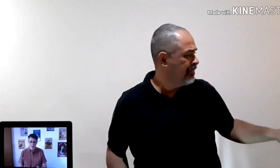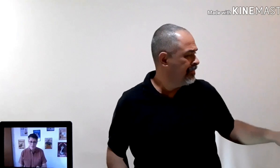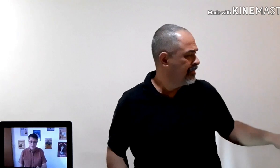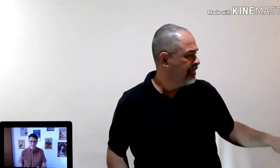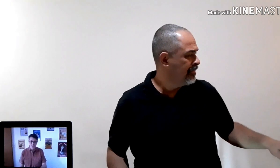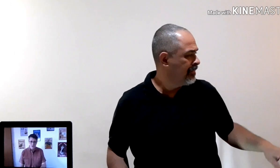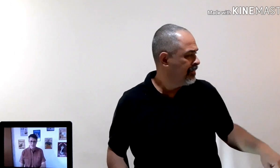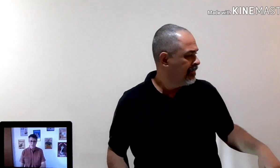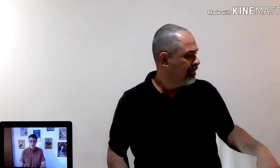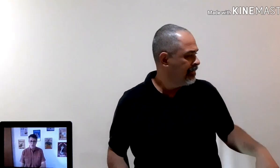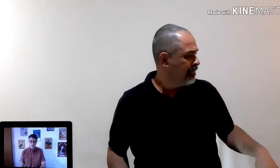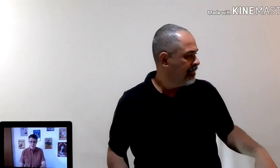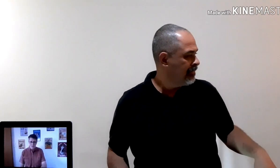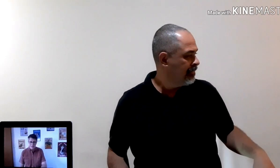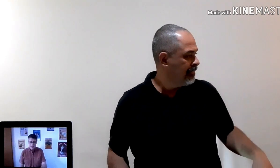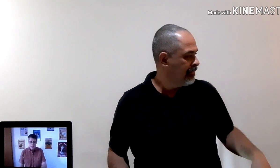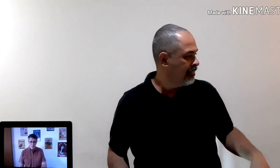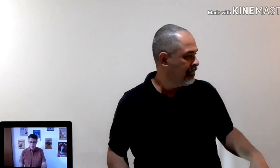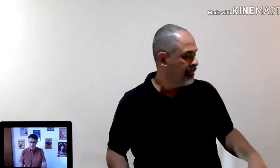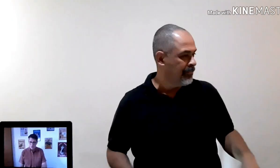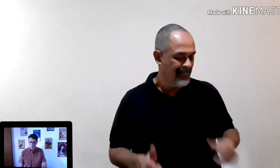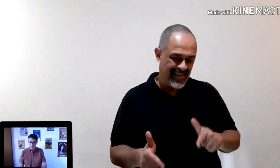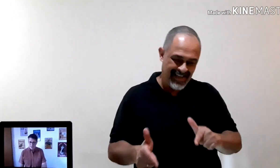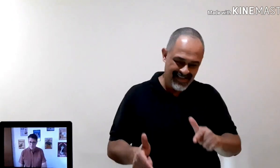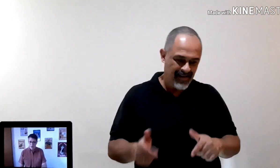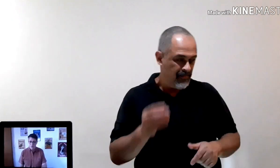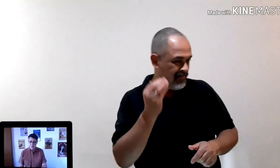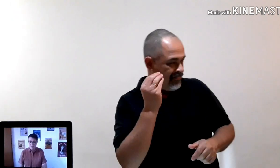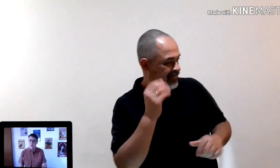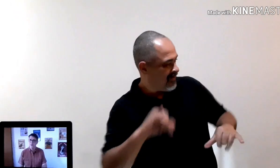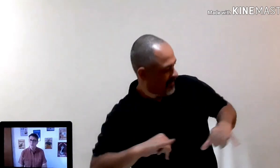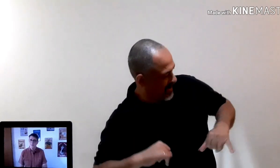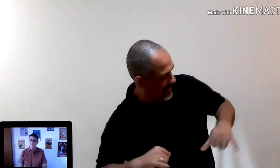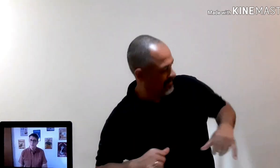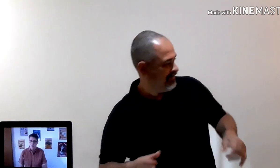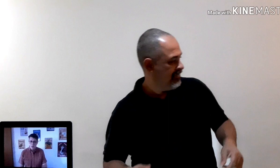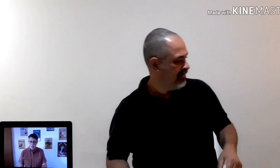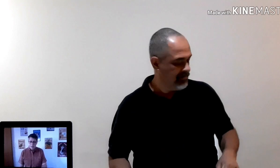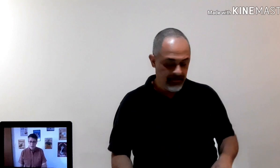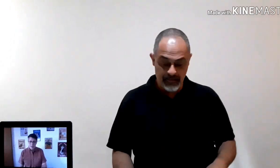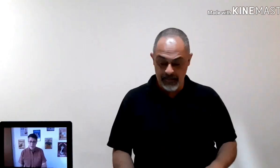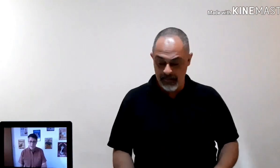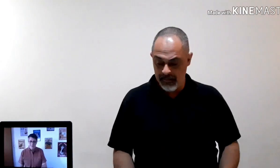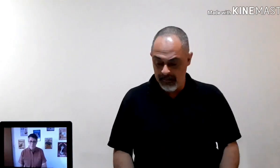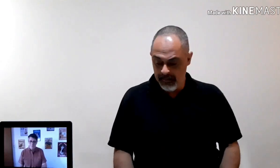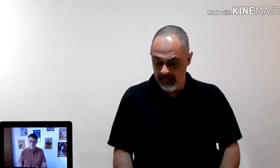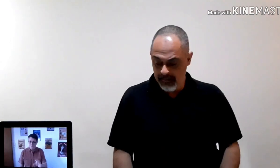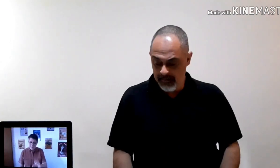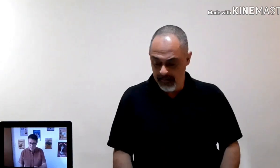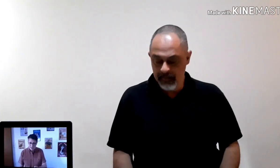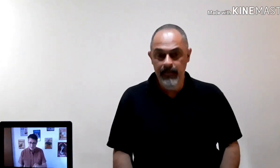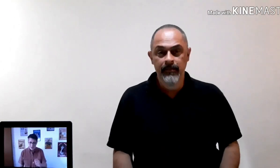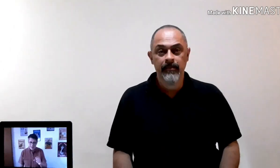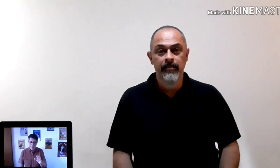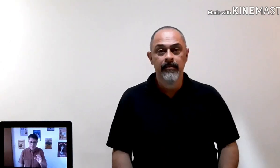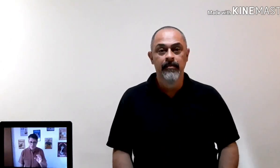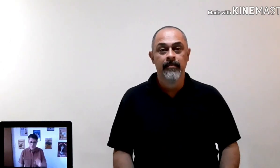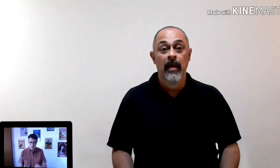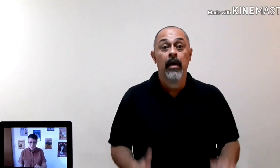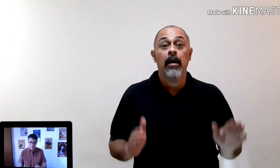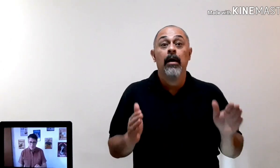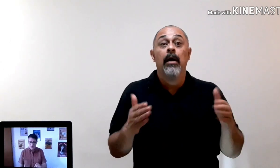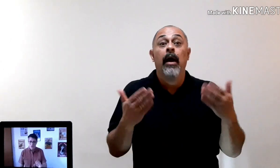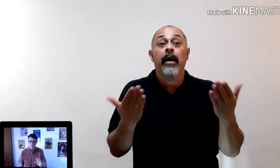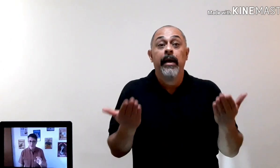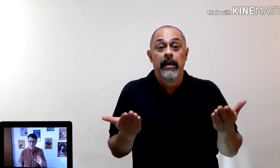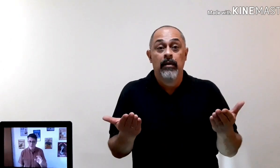ao lugar que mais tarde receberia como herança, embora não soubesse para onde estava indo. Essa fé que